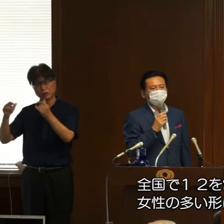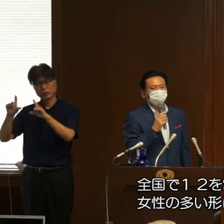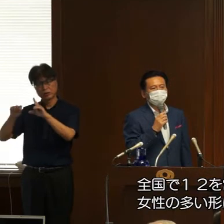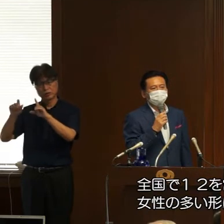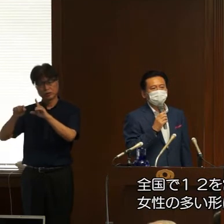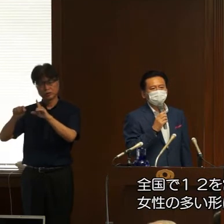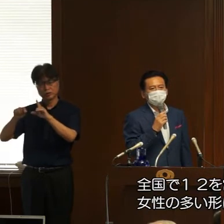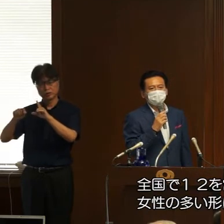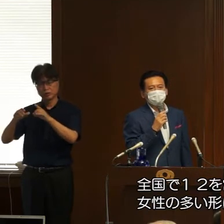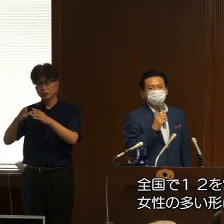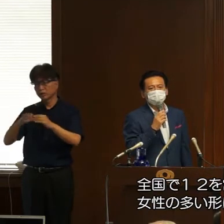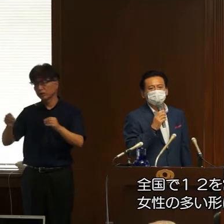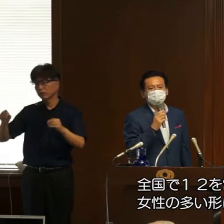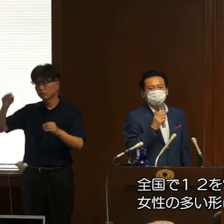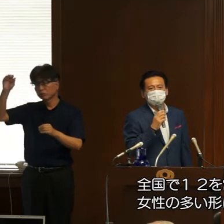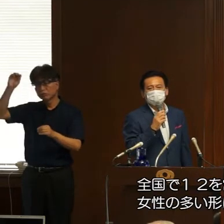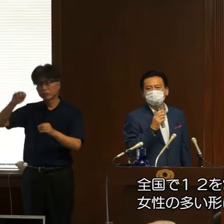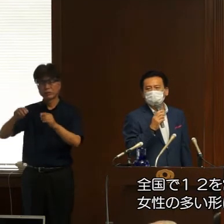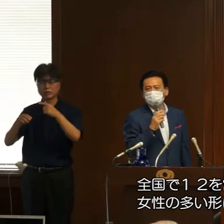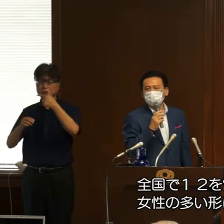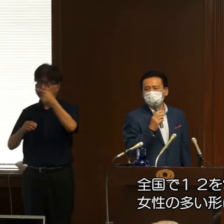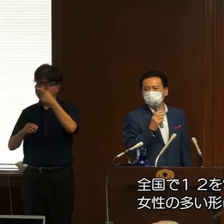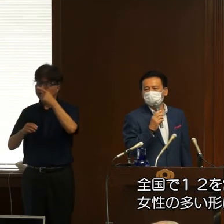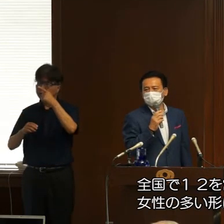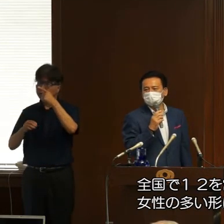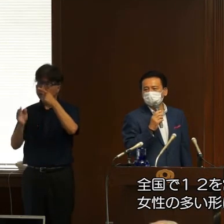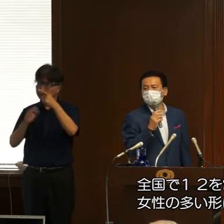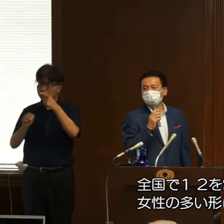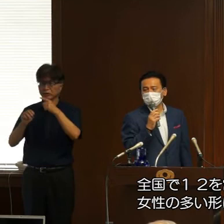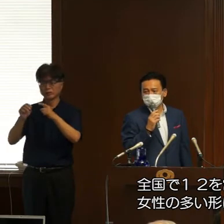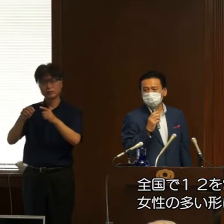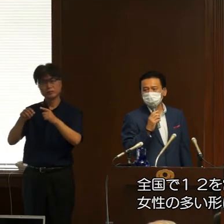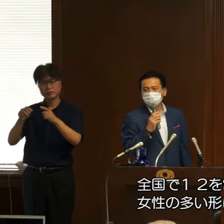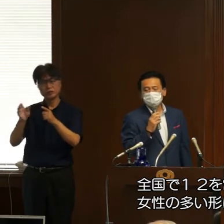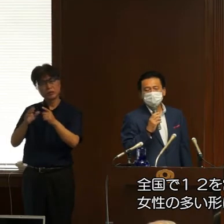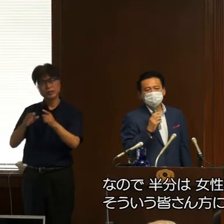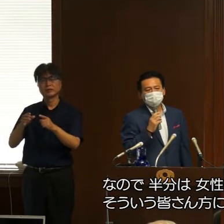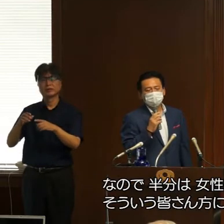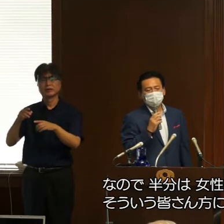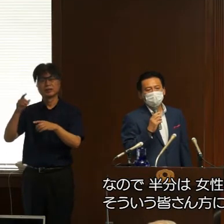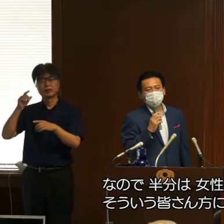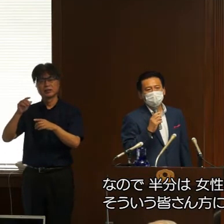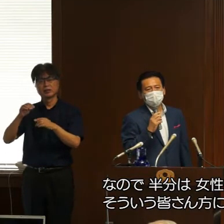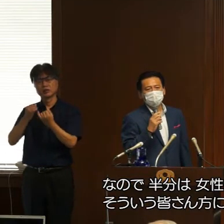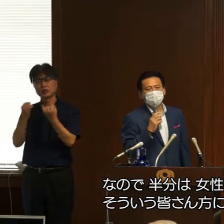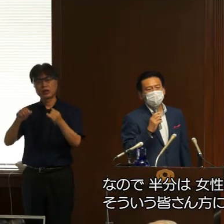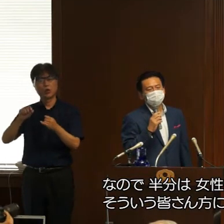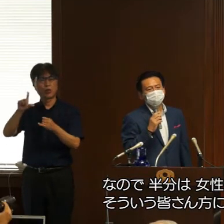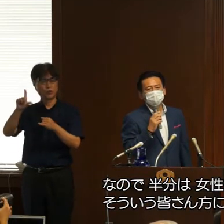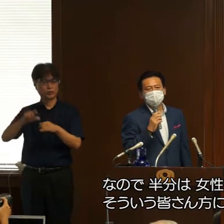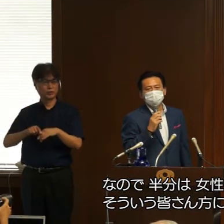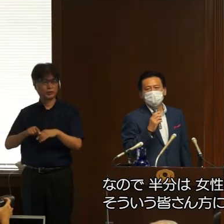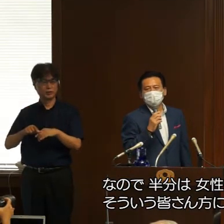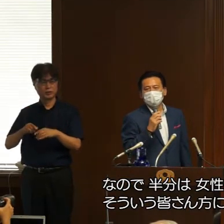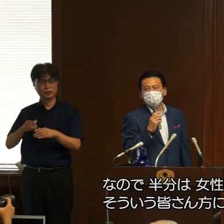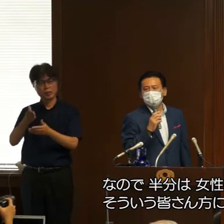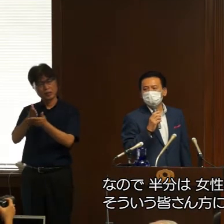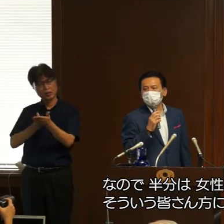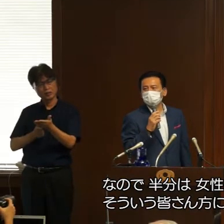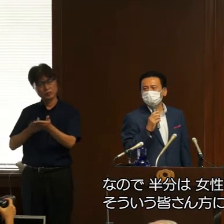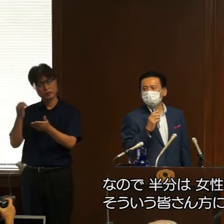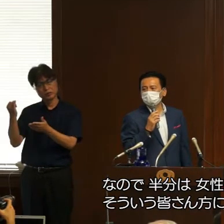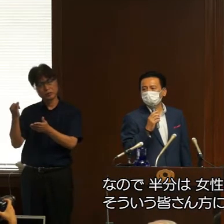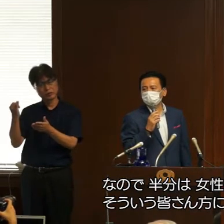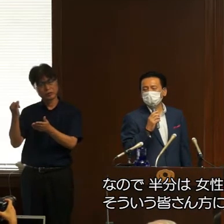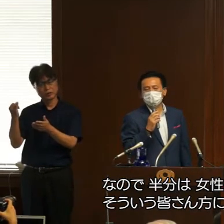というのは全国で1、2を常に争っているような女性の多い形になっていますので、半分は女性医